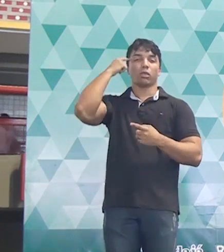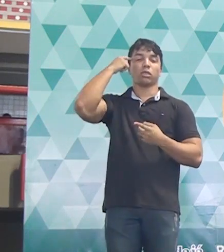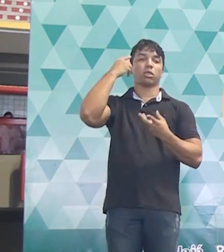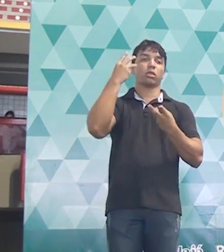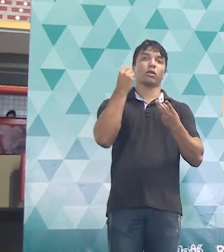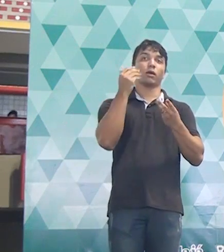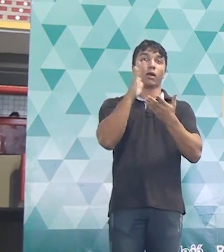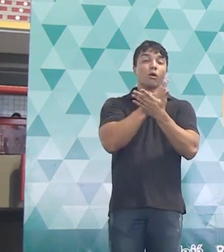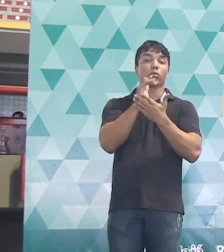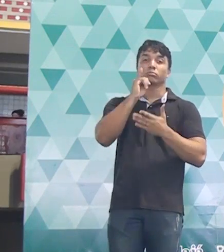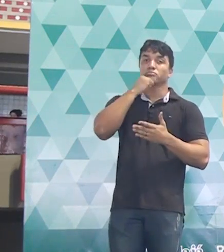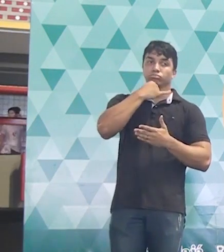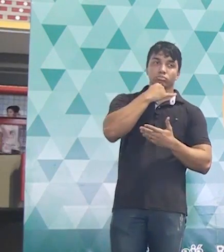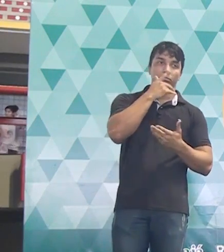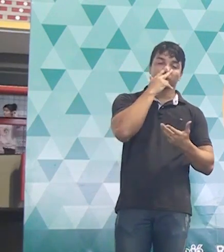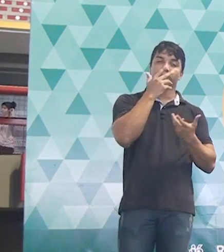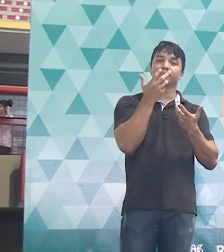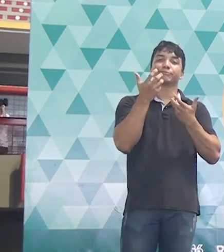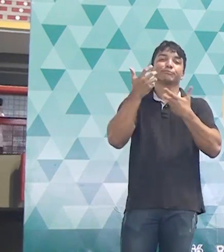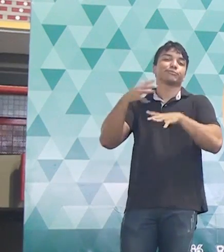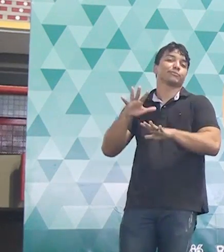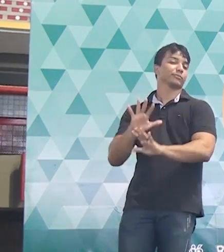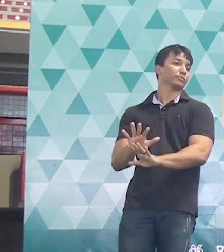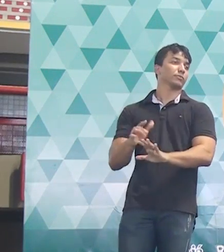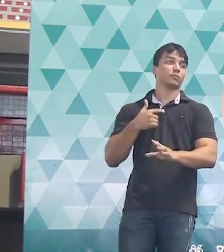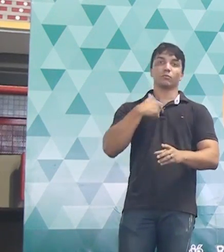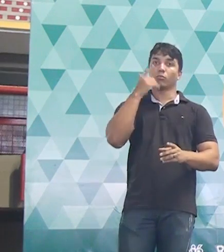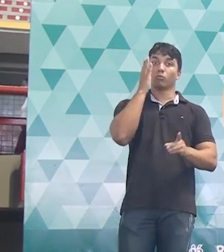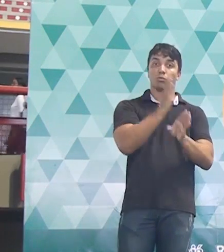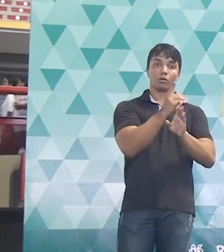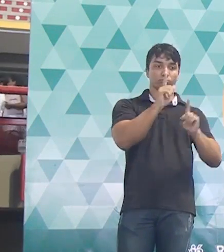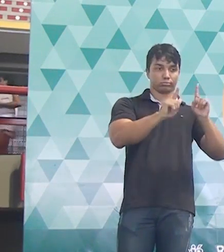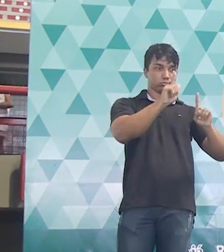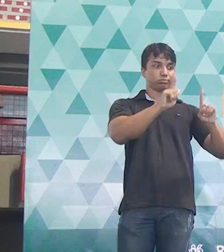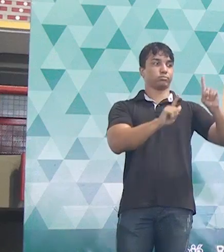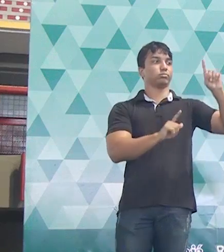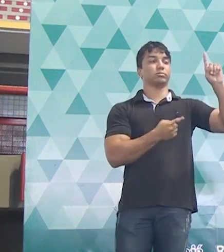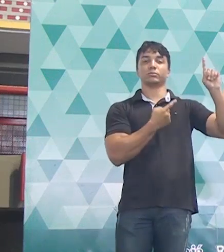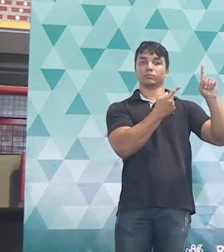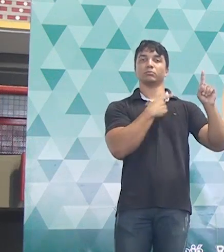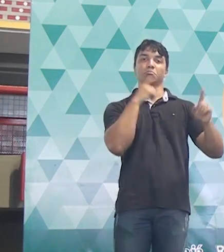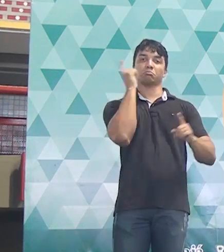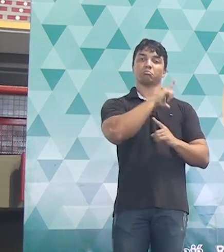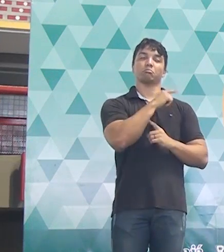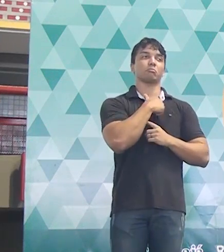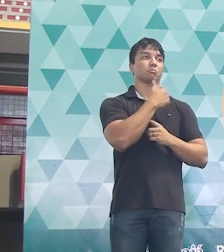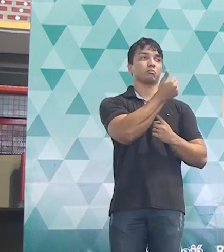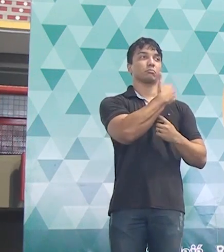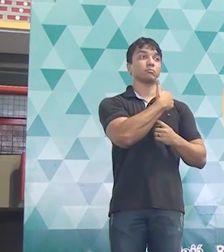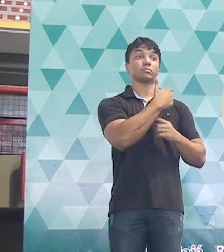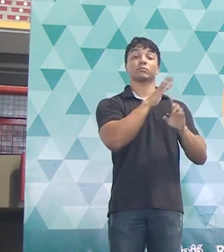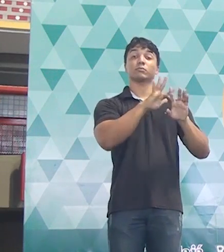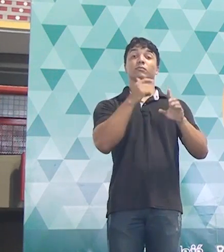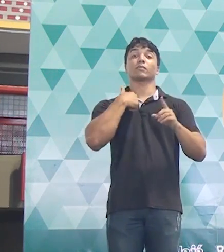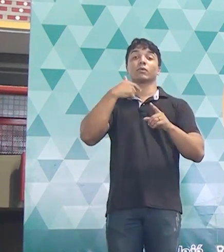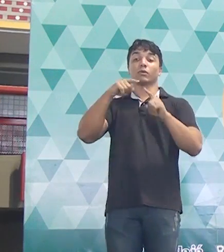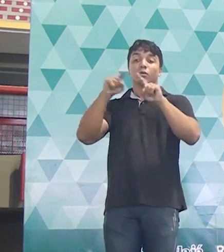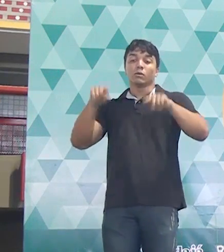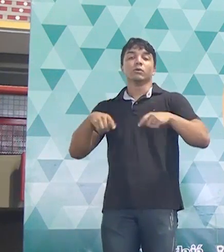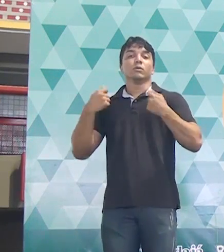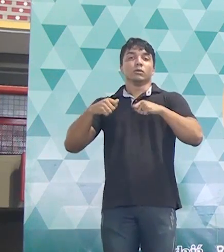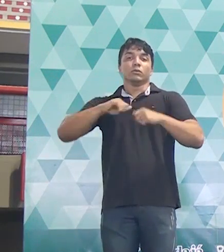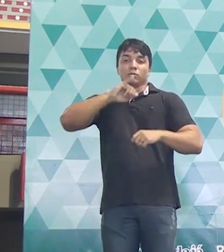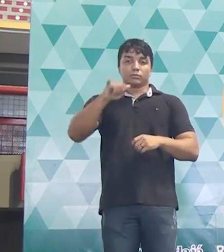descontente e ao mesmo tempo desacreditado. A gente vê a concorrência muito forte lá fora. Então um projeto como esse tem que ser muito bem